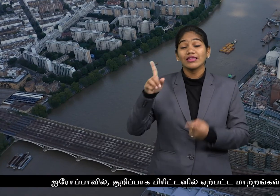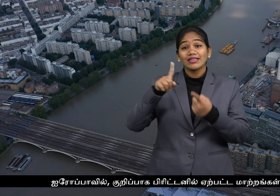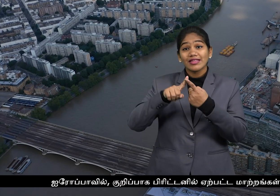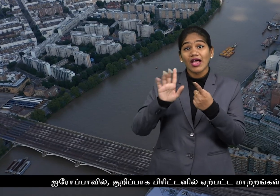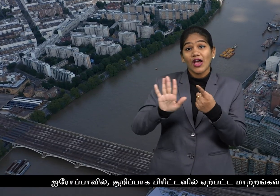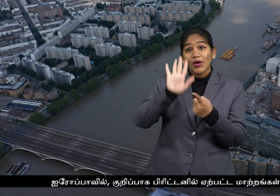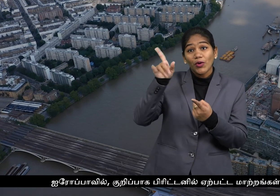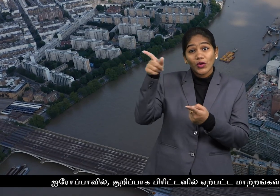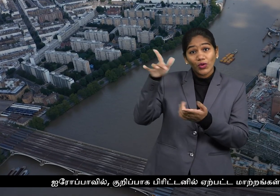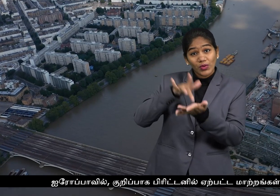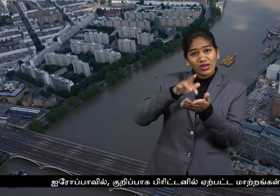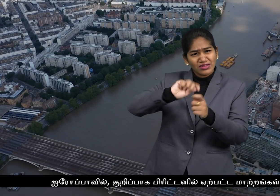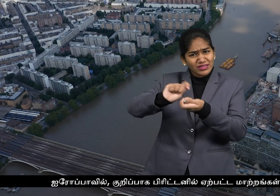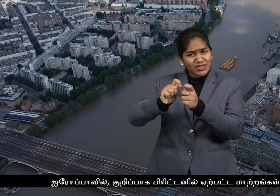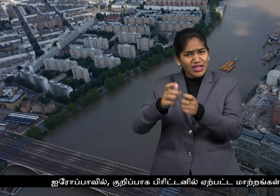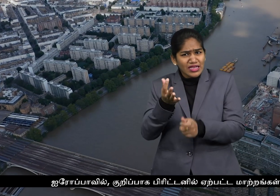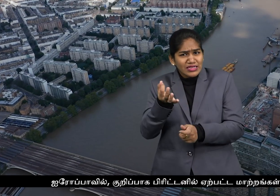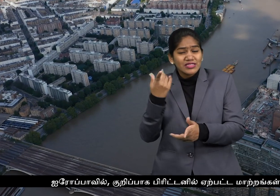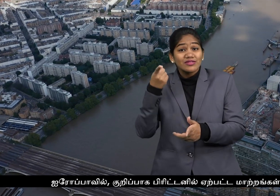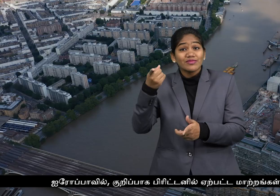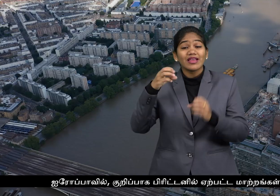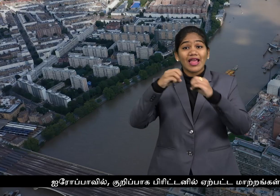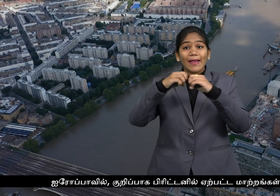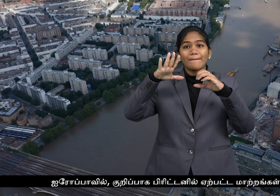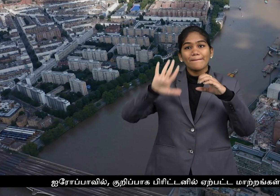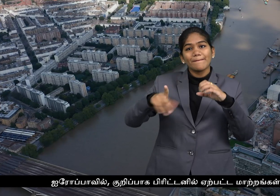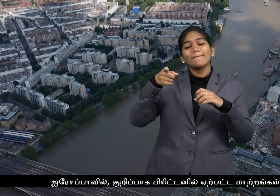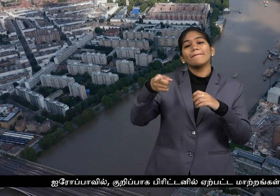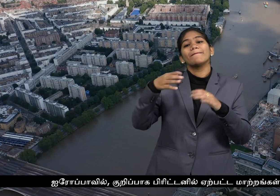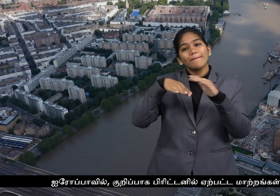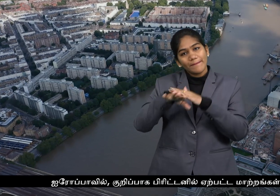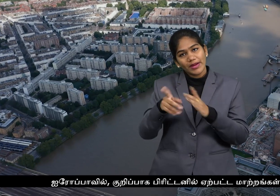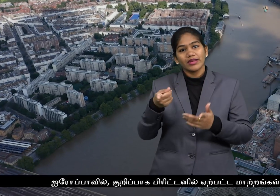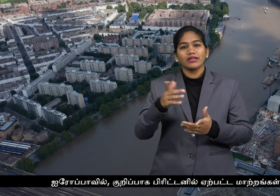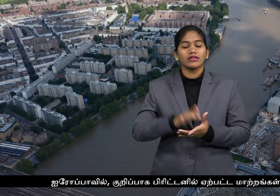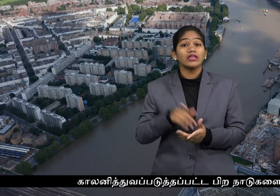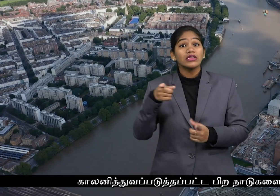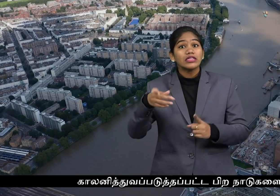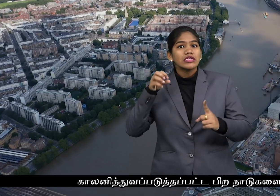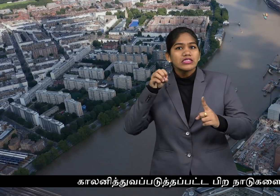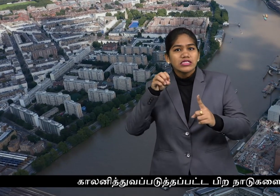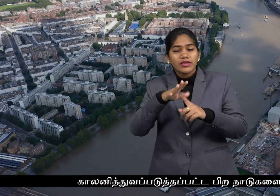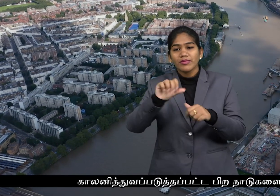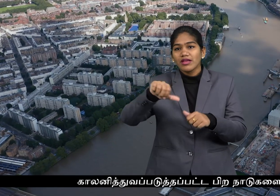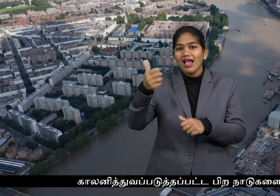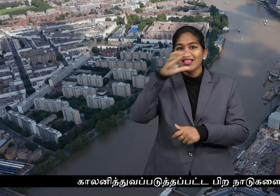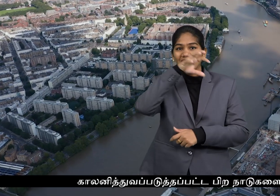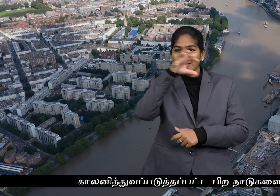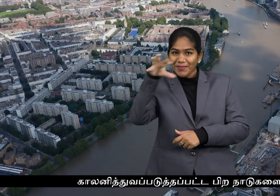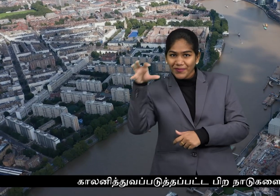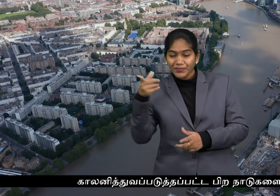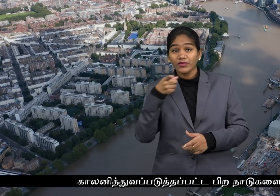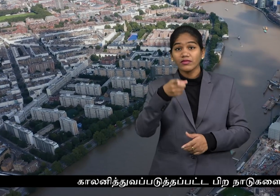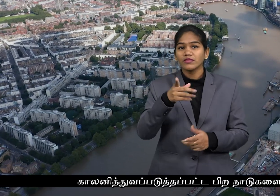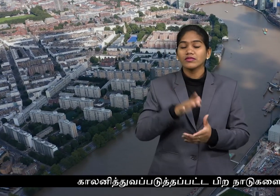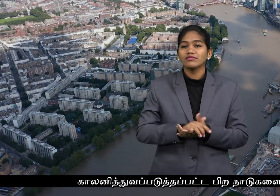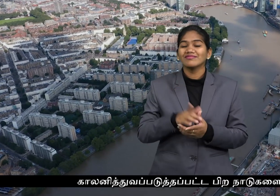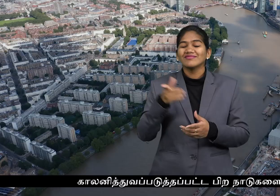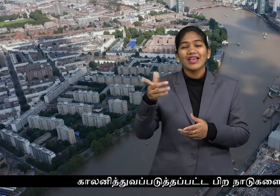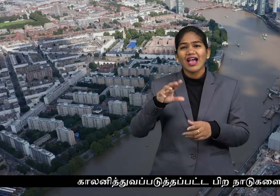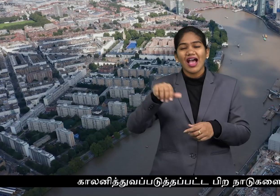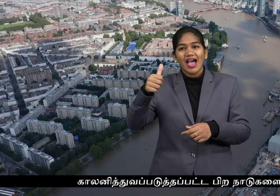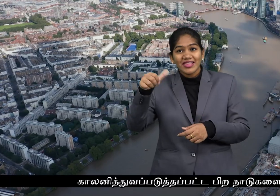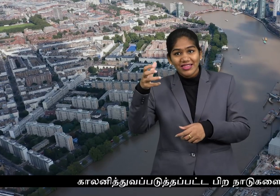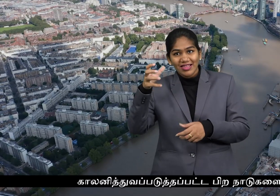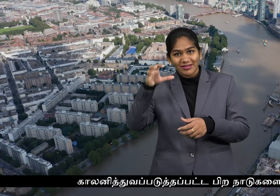ஐரோப்பாவில், குறிப்பாக பிரிட்டனில் ஏற்பட்ட மாற்றங்கள் ஐரோப்பியர்களால் காலனித்துவப்படுத்தப்பட்ட பிற நாடுகளை